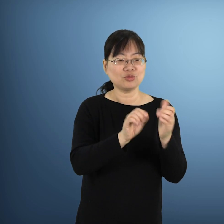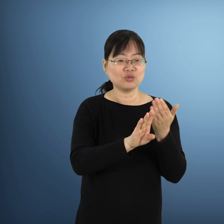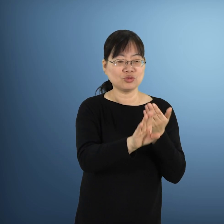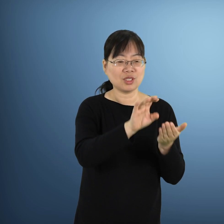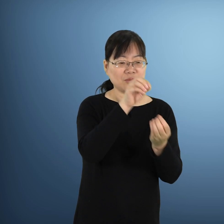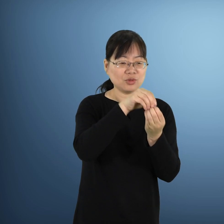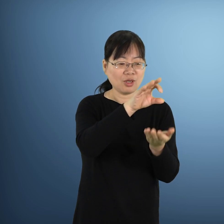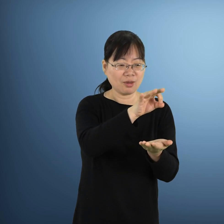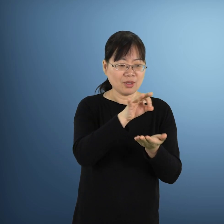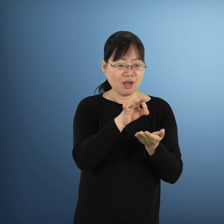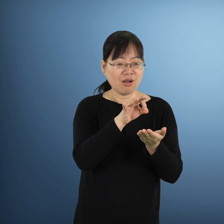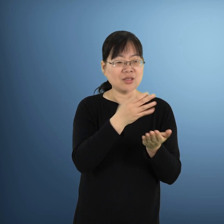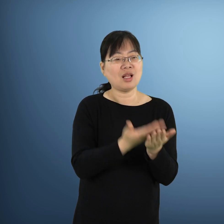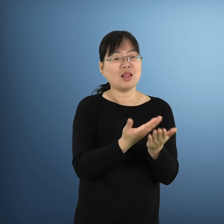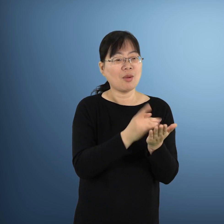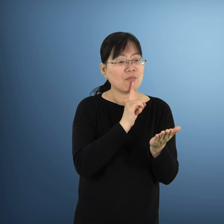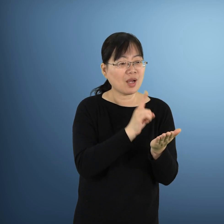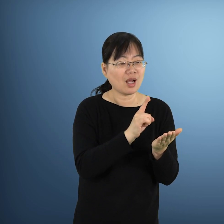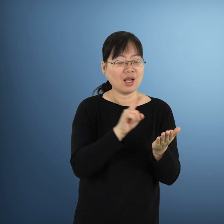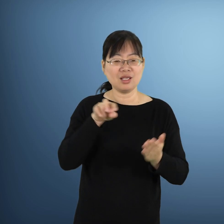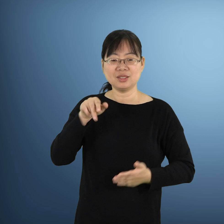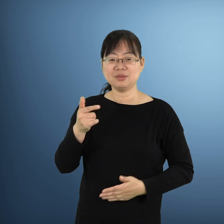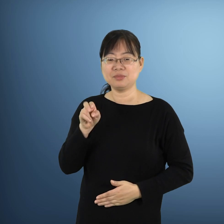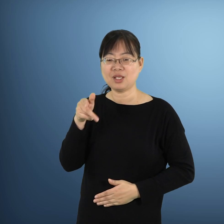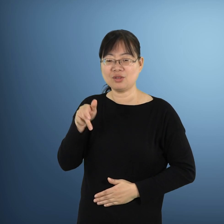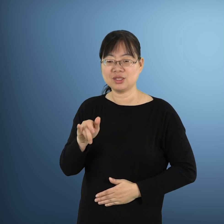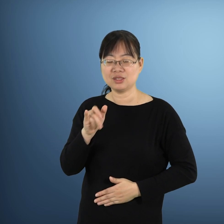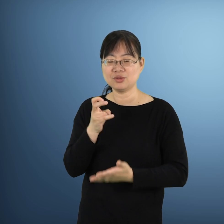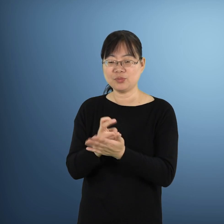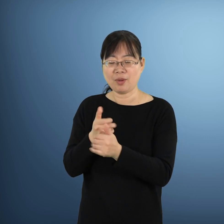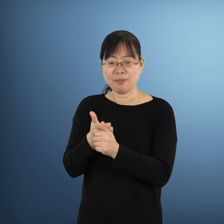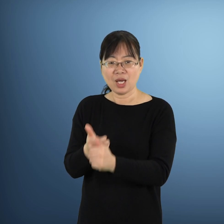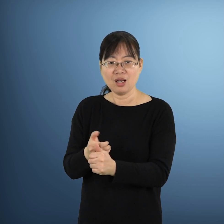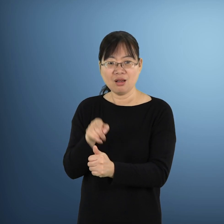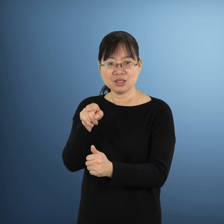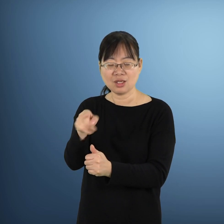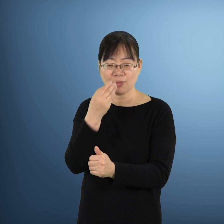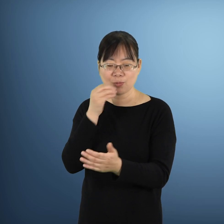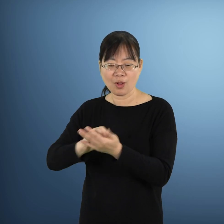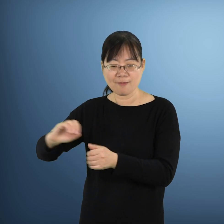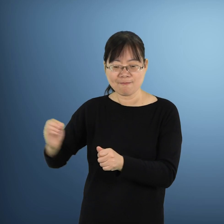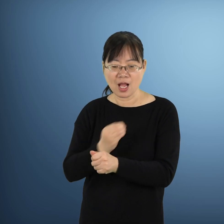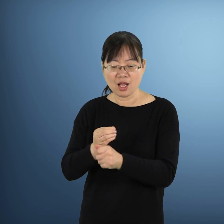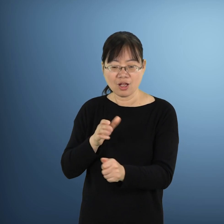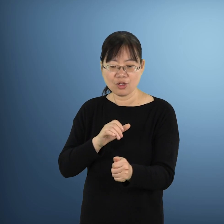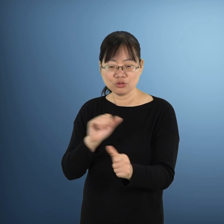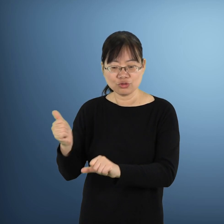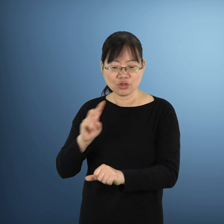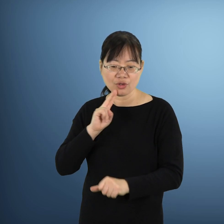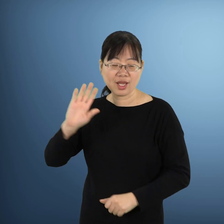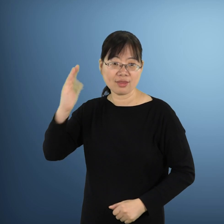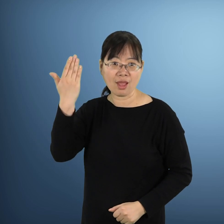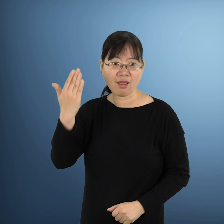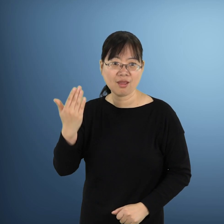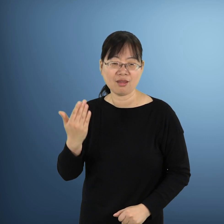것은 정말 신명기 율법대로 그건 돌에 맞아 죽어야 될